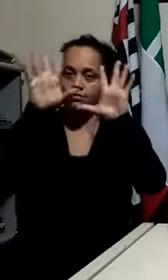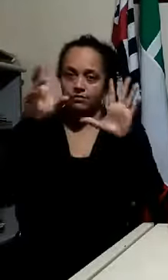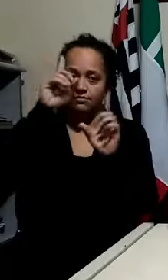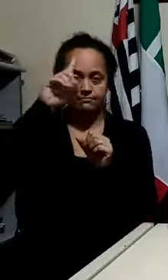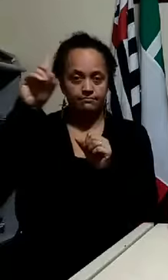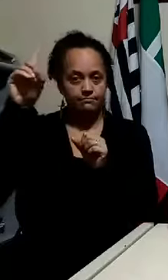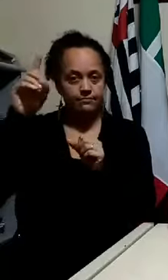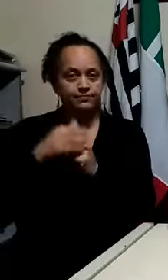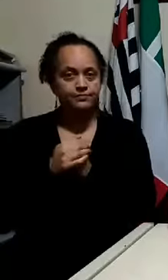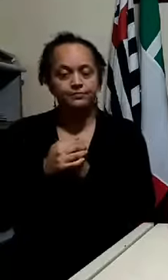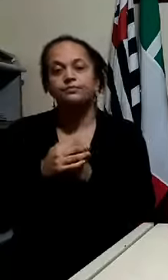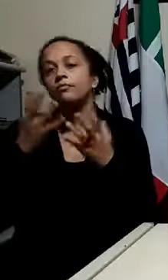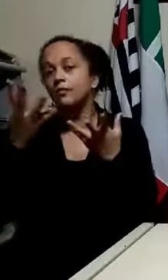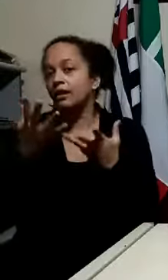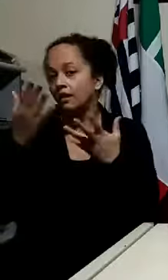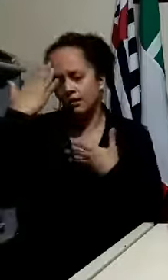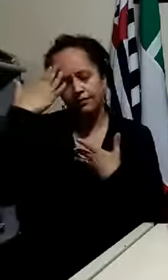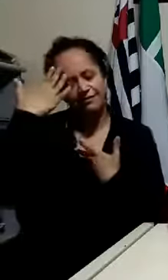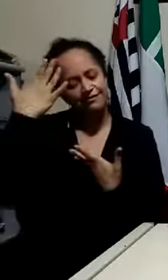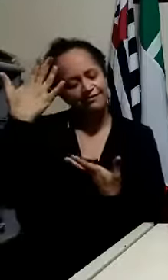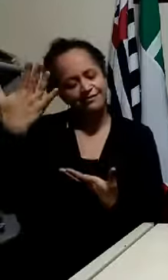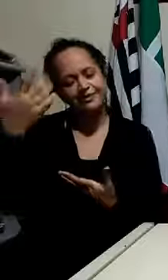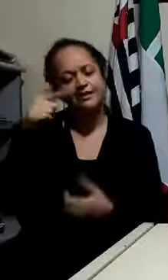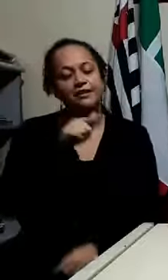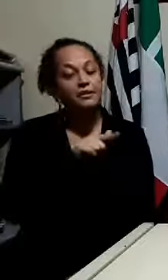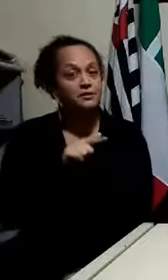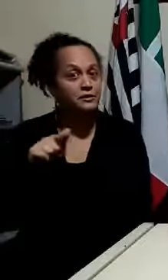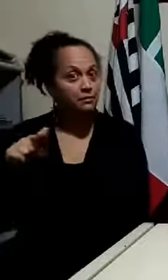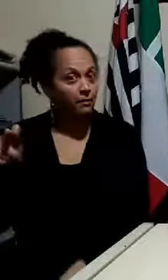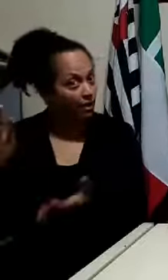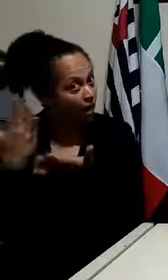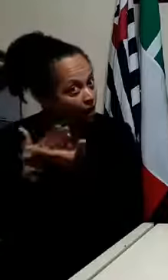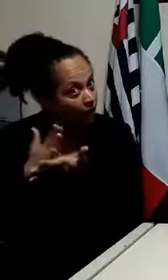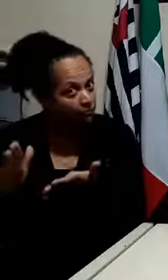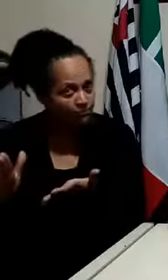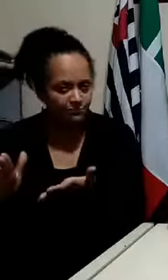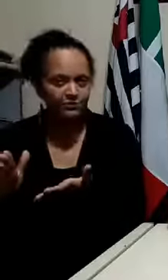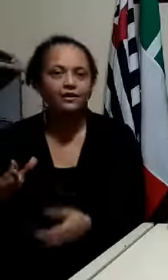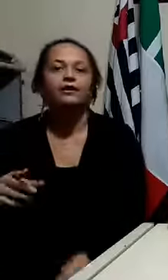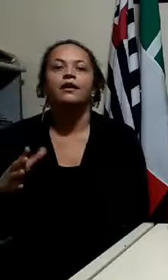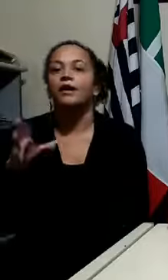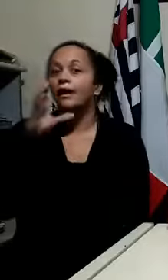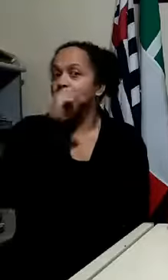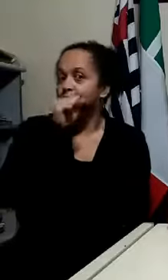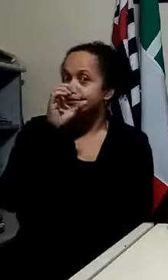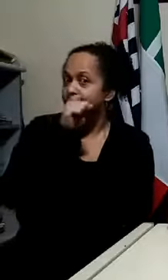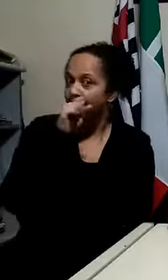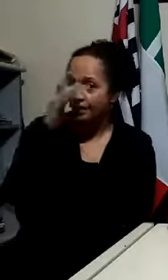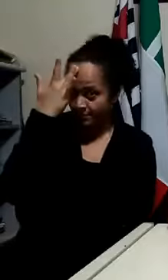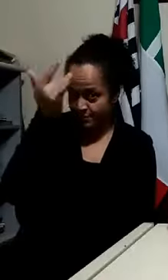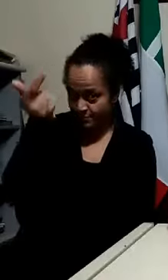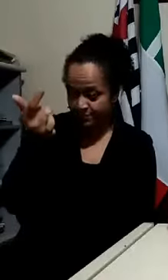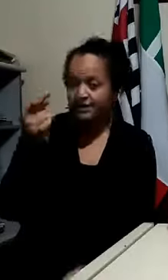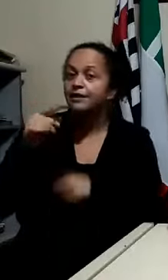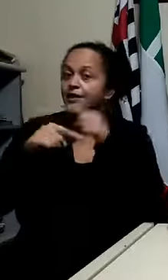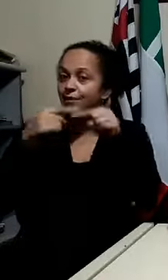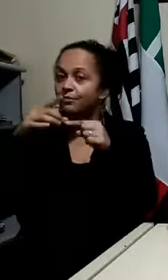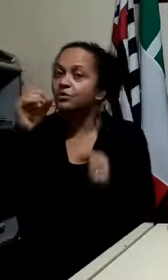né? Porque a semana se findou, amanhã já é sábado, depois de amanhã já é domingo, nós temos uma